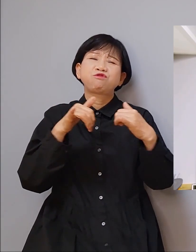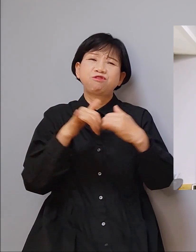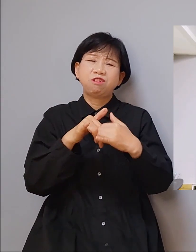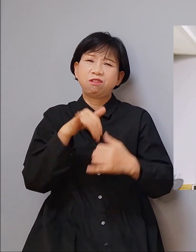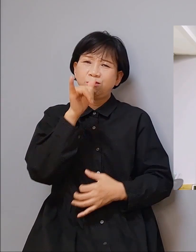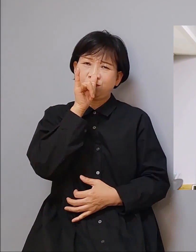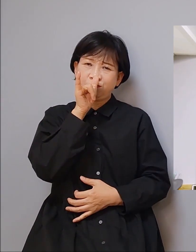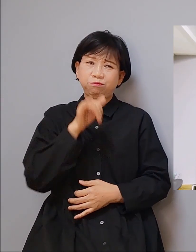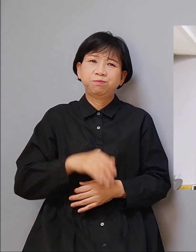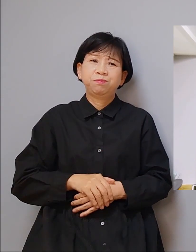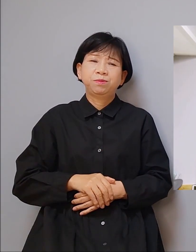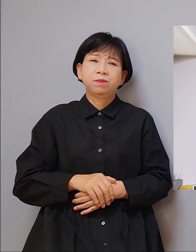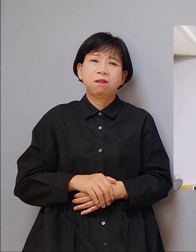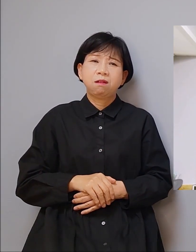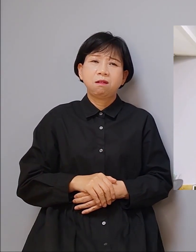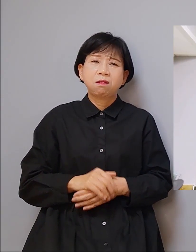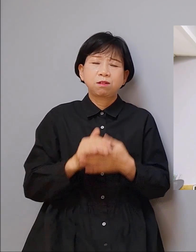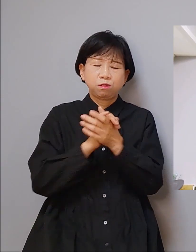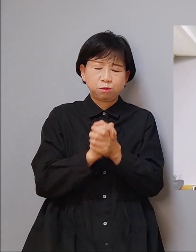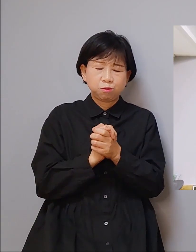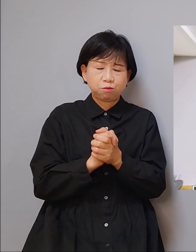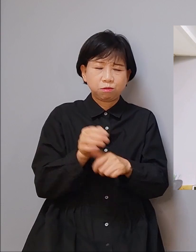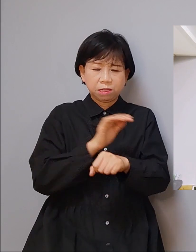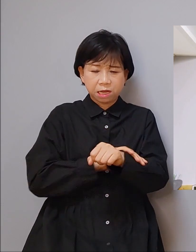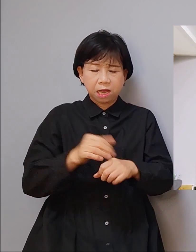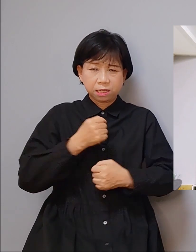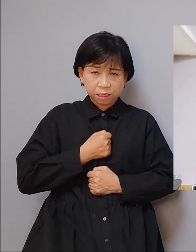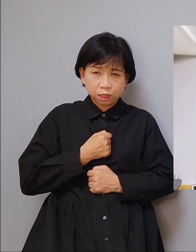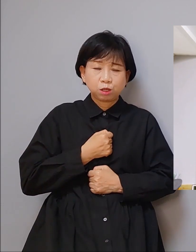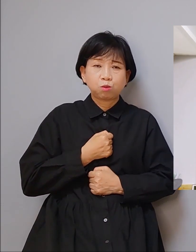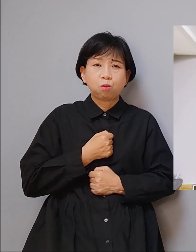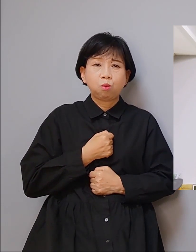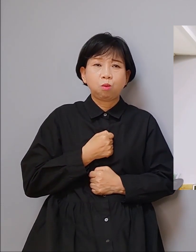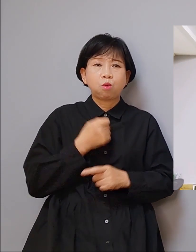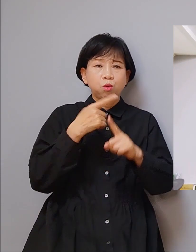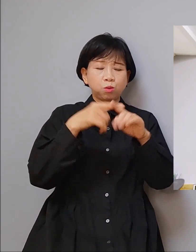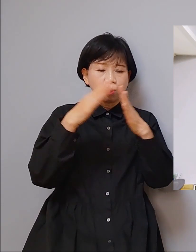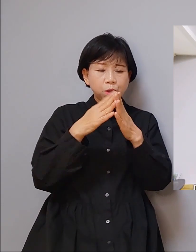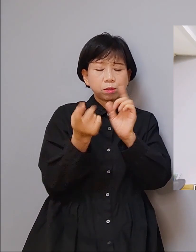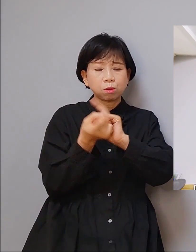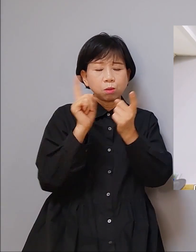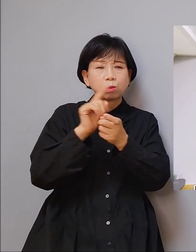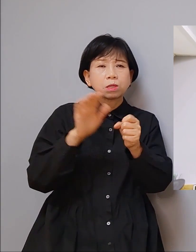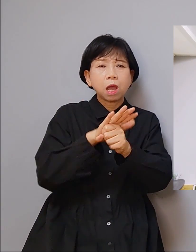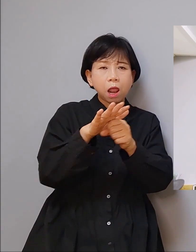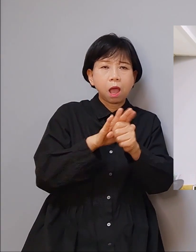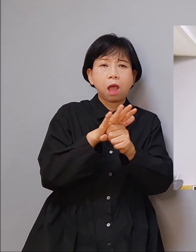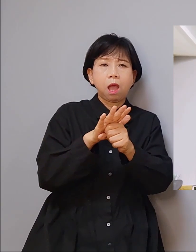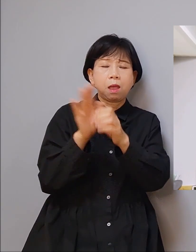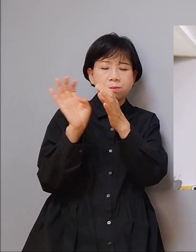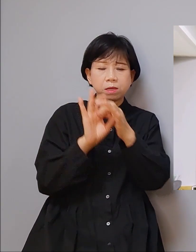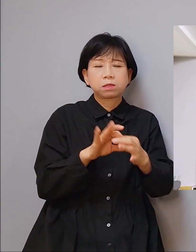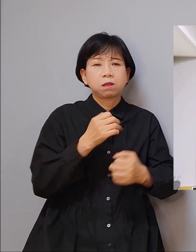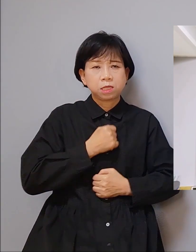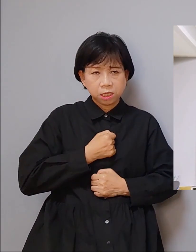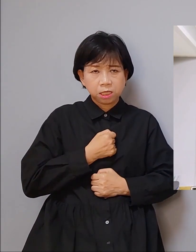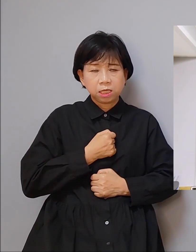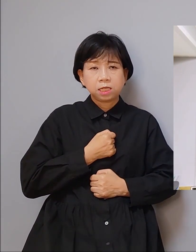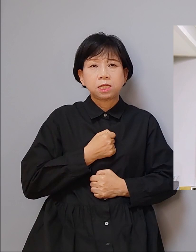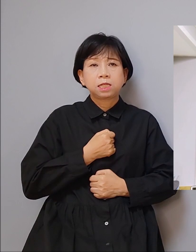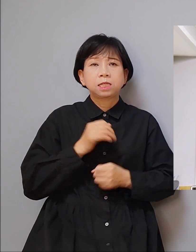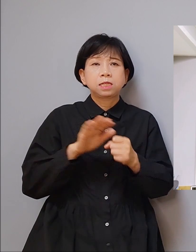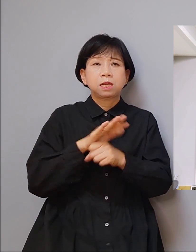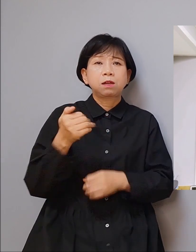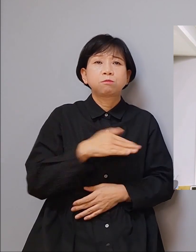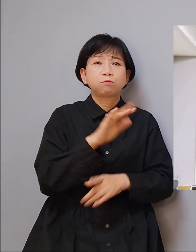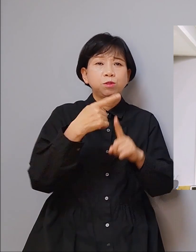거예요. 그래서 가정을 기도로 잘 지키시고 또 교회를 서로 사랑하면서 잘 지켜나갈 수 있는 사랑하는 우리 교회